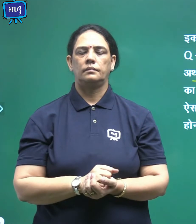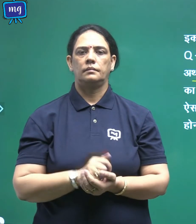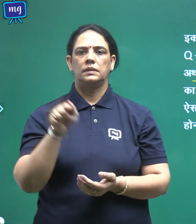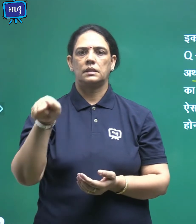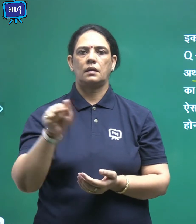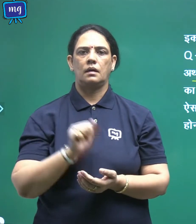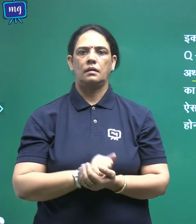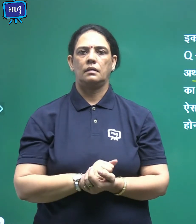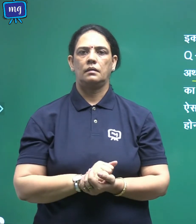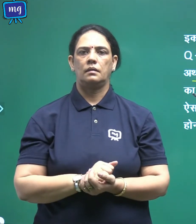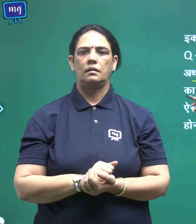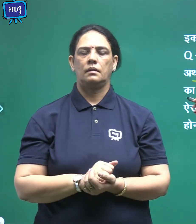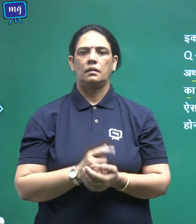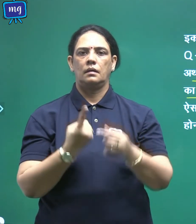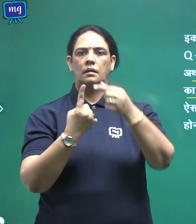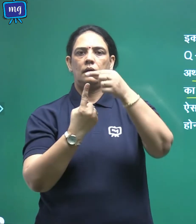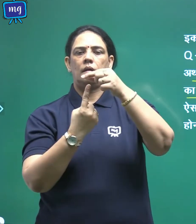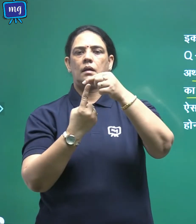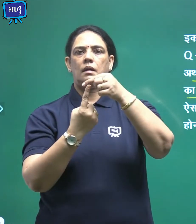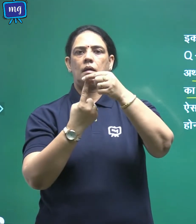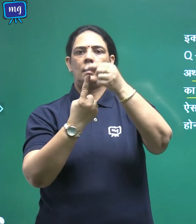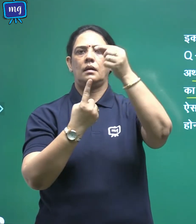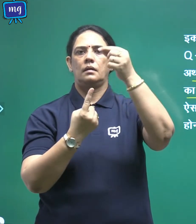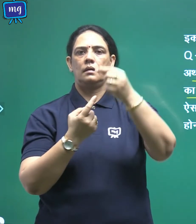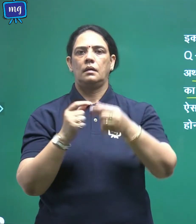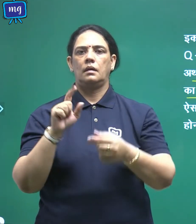जिसका इकाई का अंक